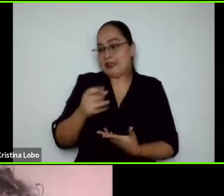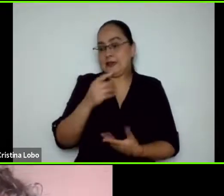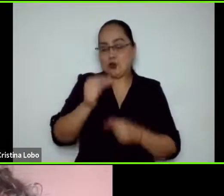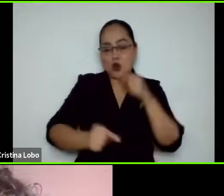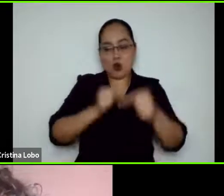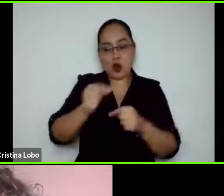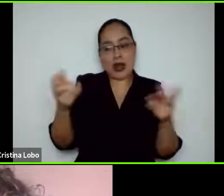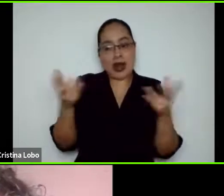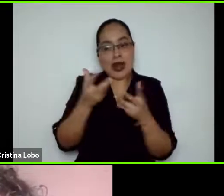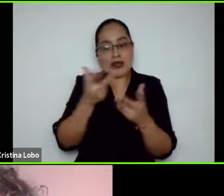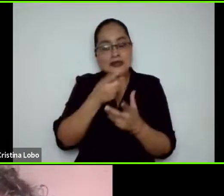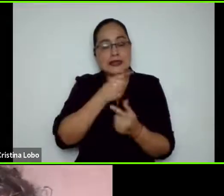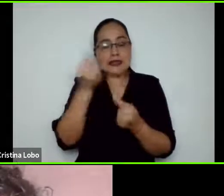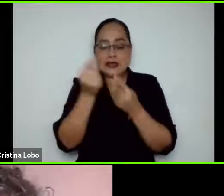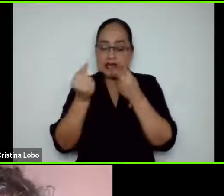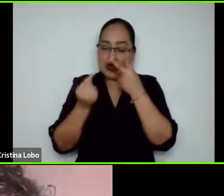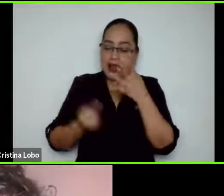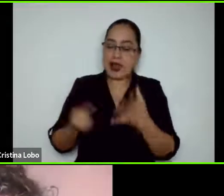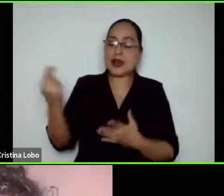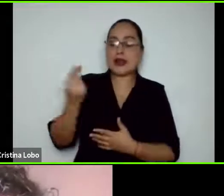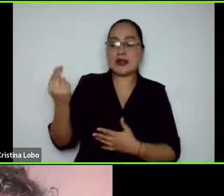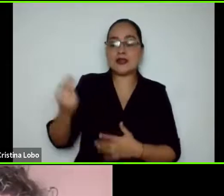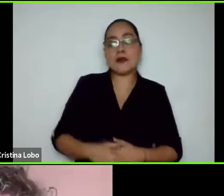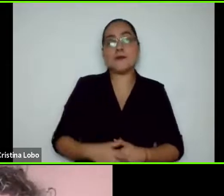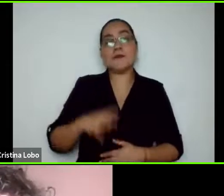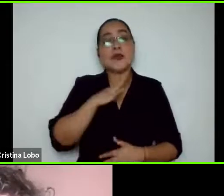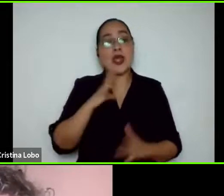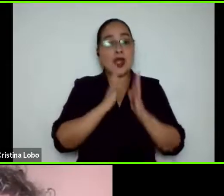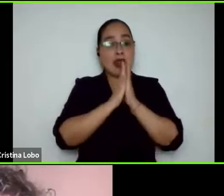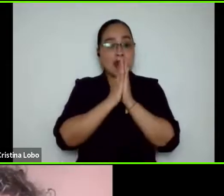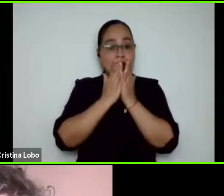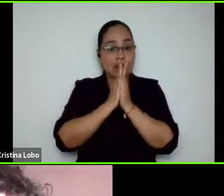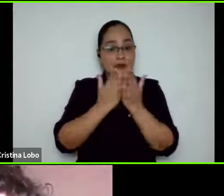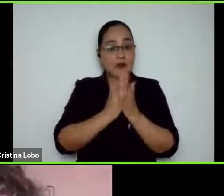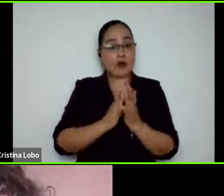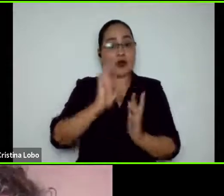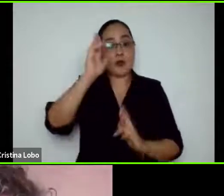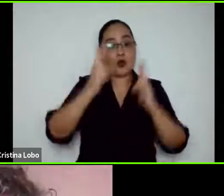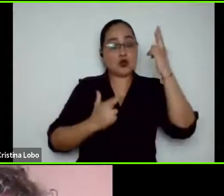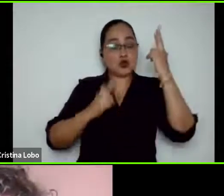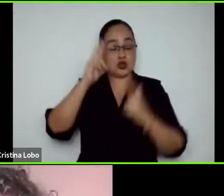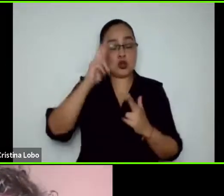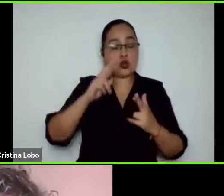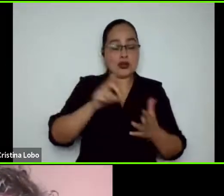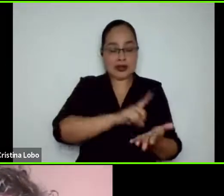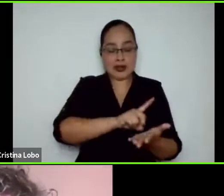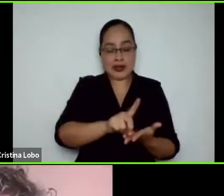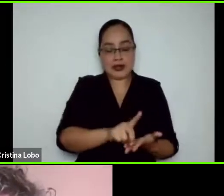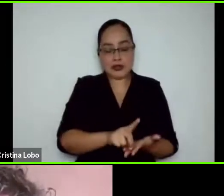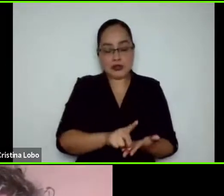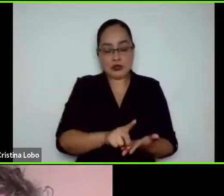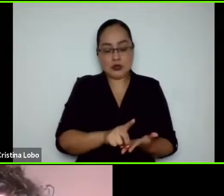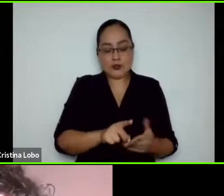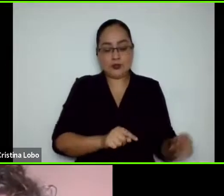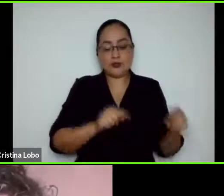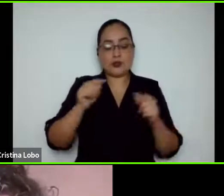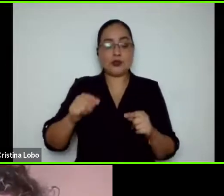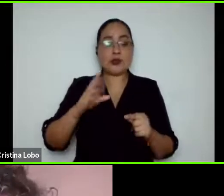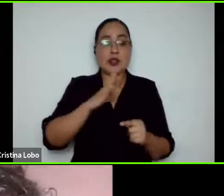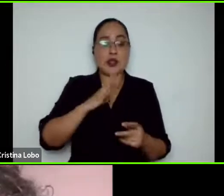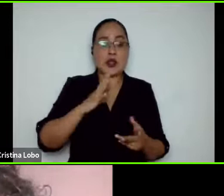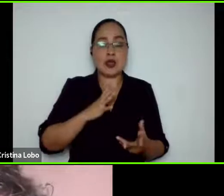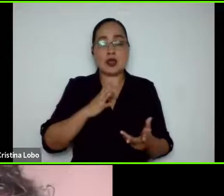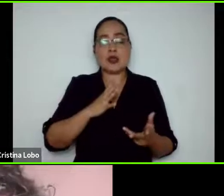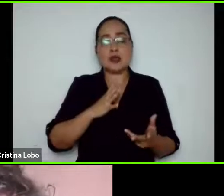Entonces, hay un libro muy bueno que se llama el Revolution of Rights, Rights to Revolution, de un autor que se apellida Epp,